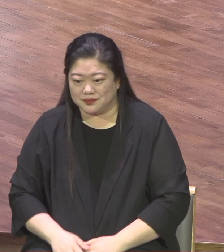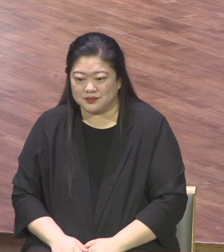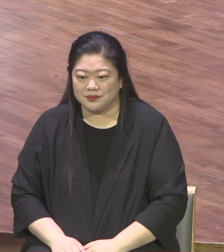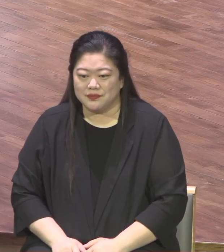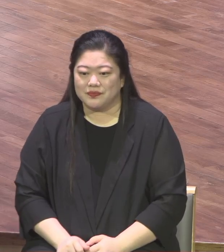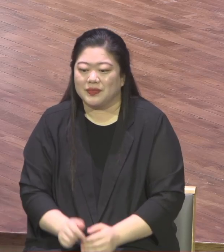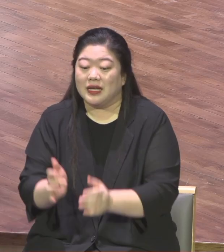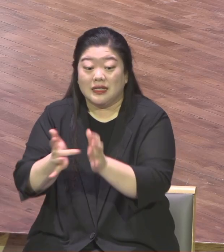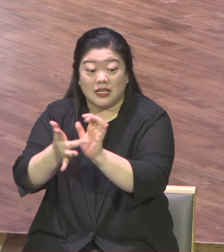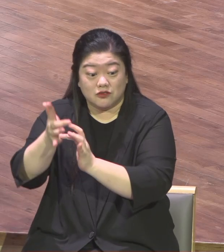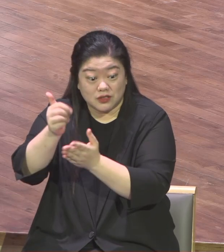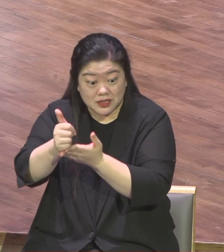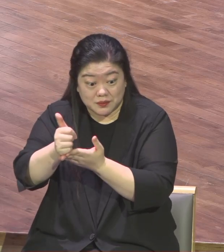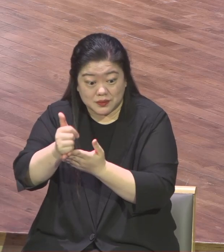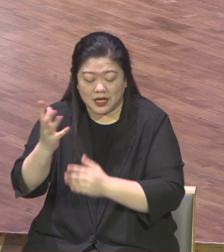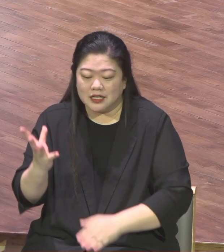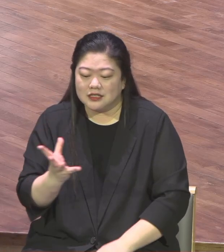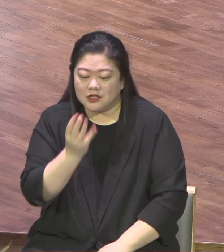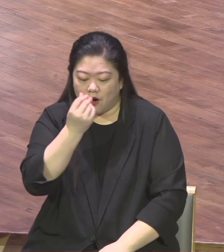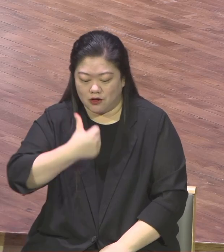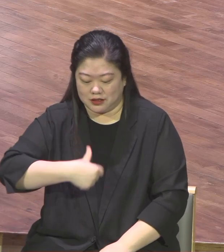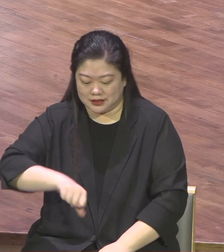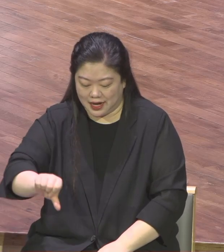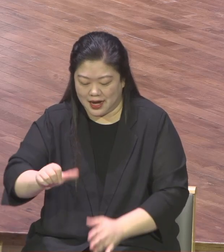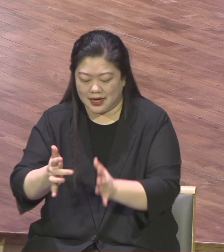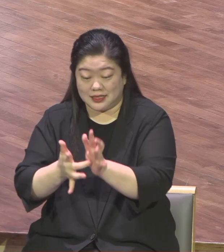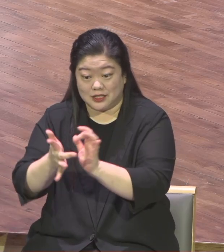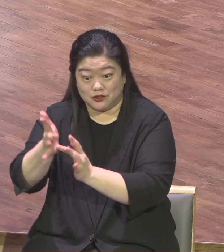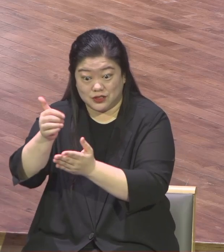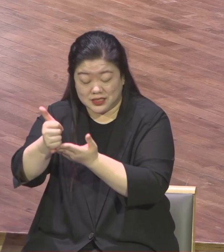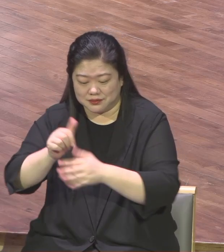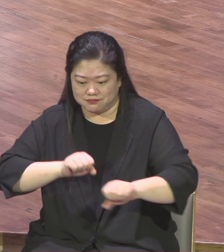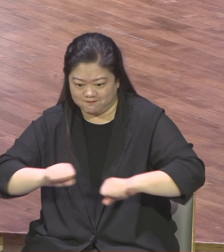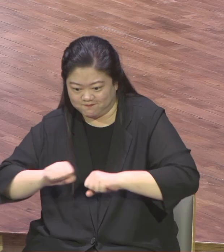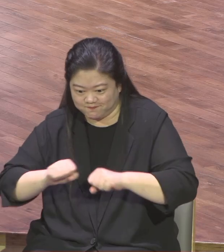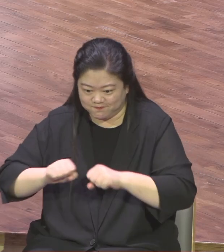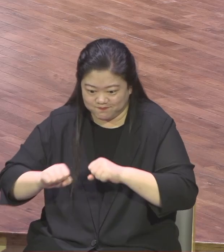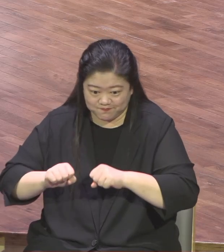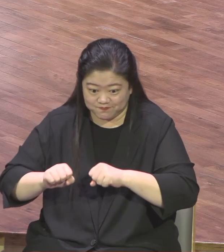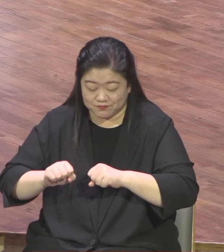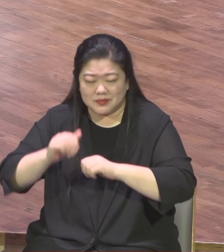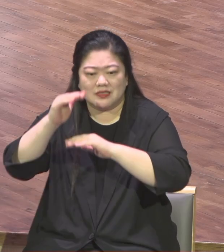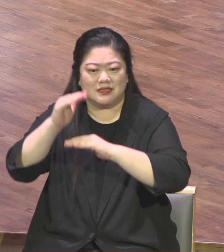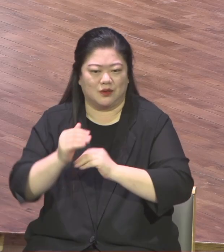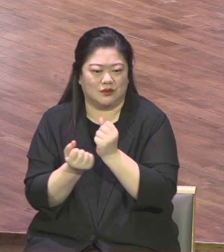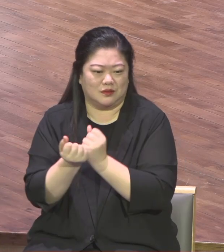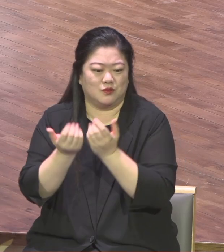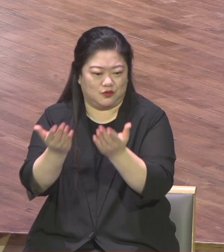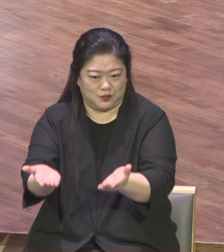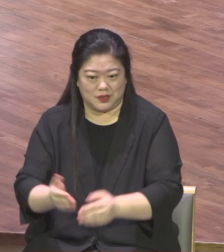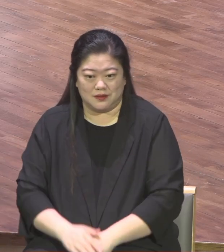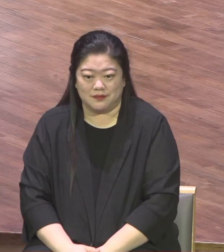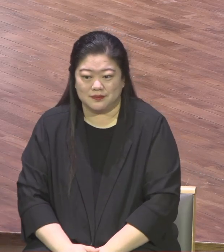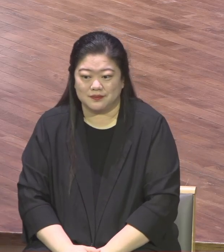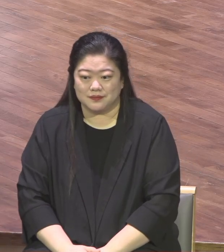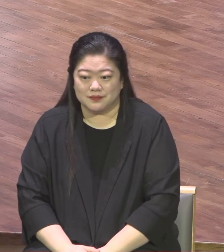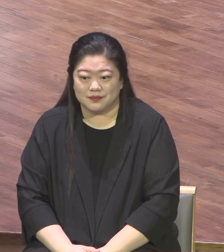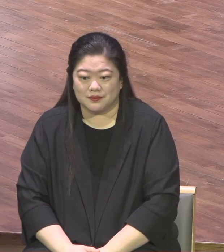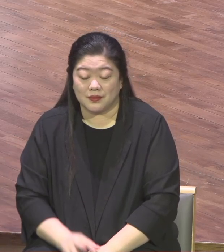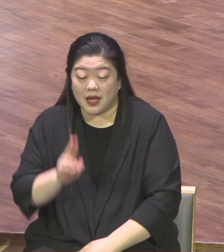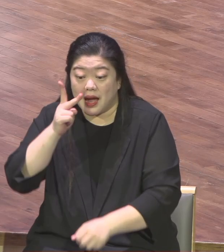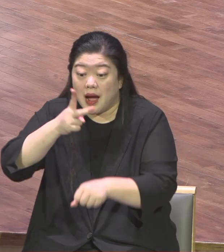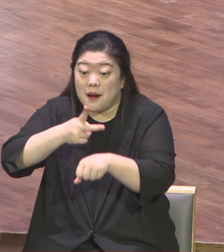사역 덕분이에요. 예수님의 사역을 통해서. 그래서 사도 바울은 에베소서를 비롯해서 서신서를 쓰면서 가장